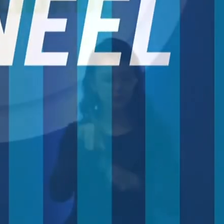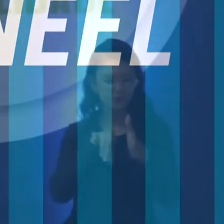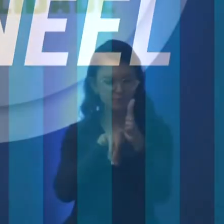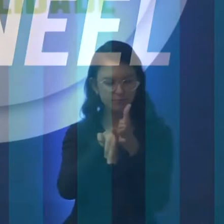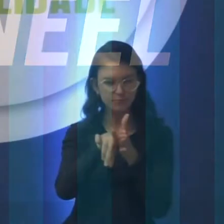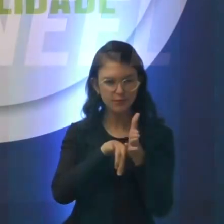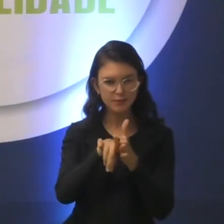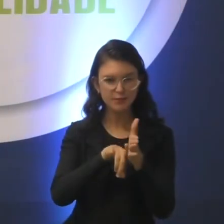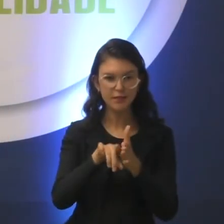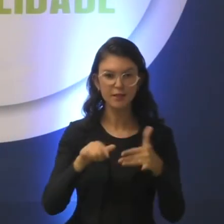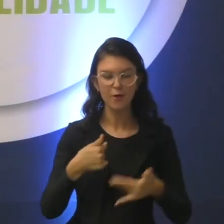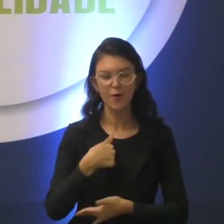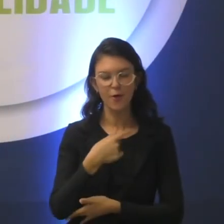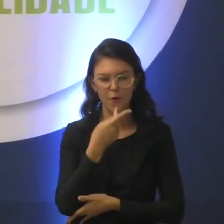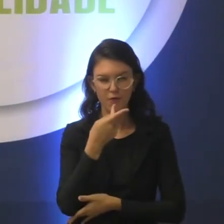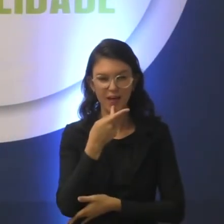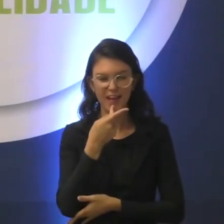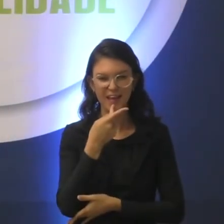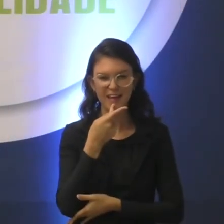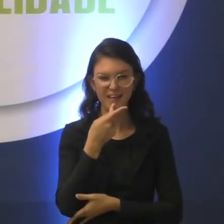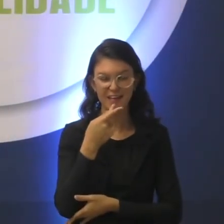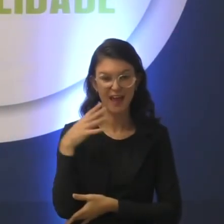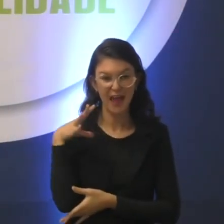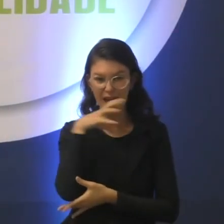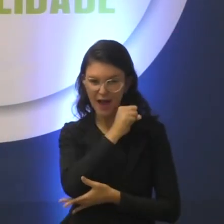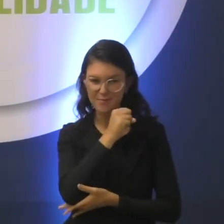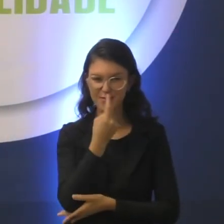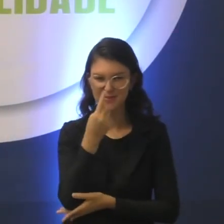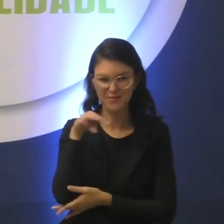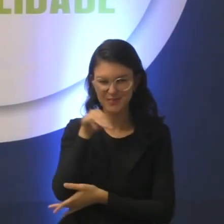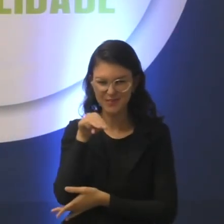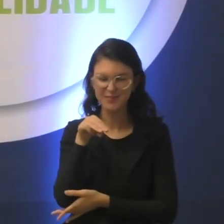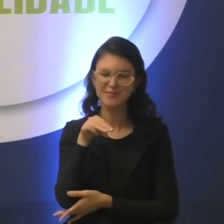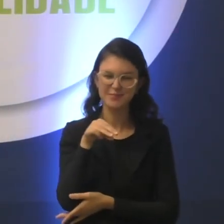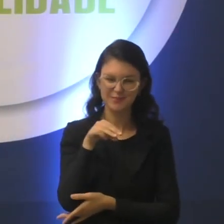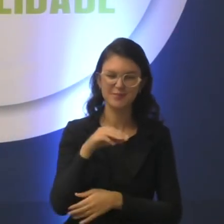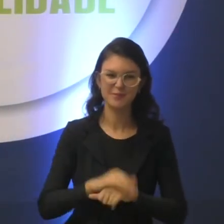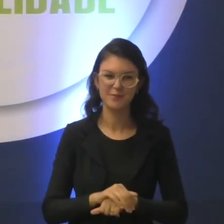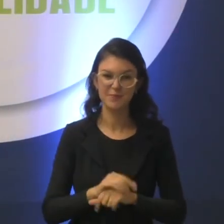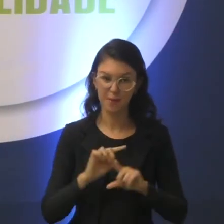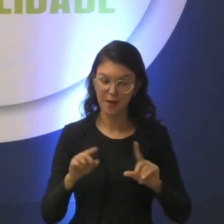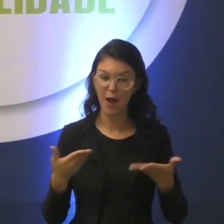obrigado, prometi ficar dentro de alguns minutos, talvez não um, né? Mas para não gerar mais